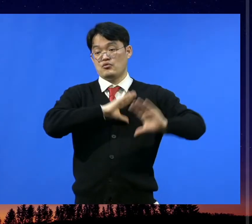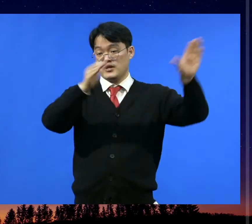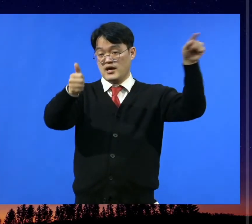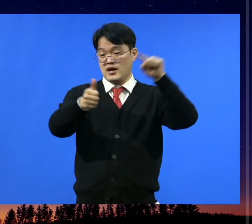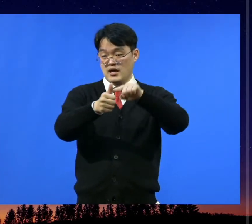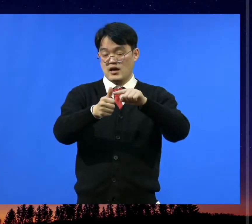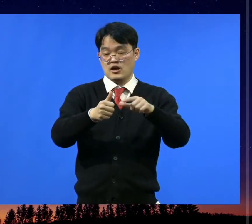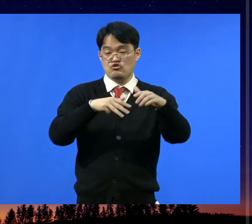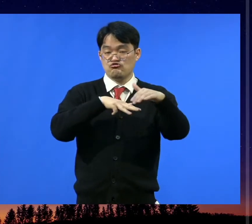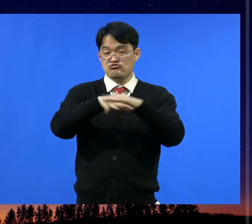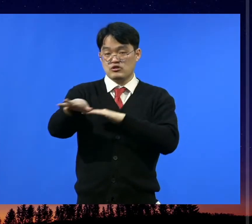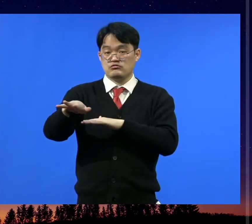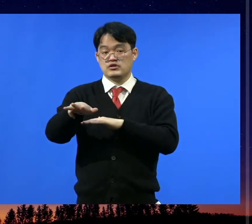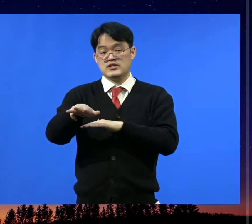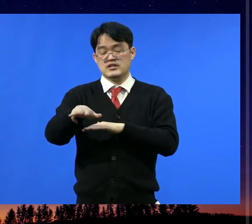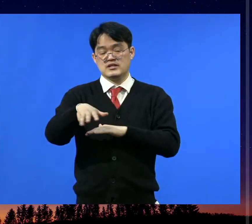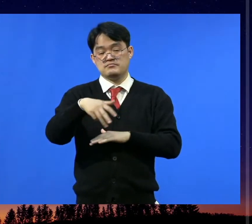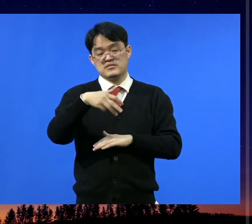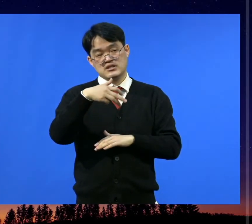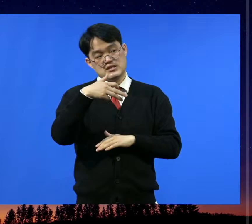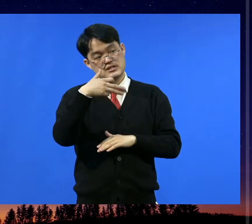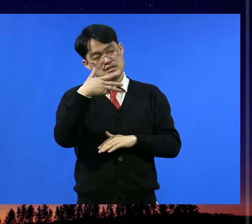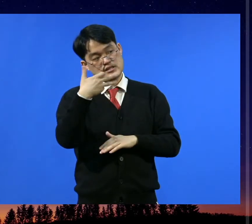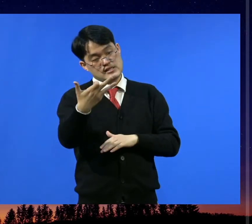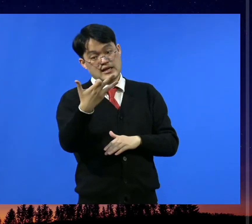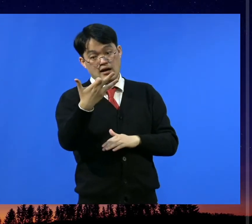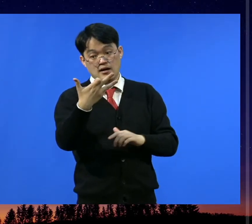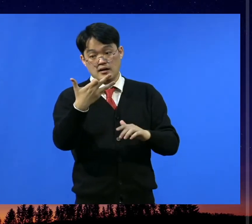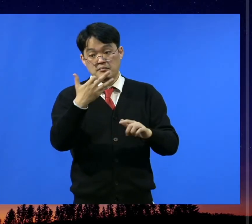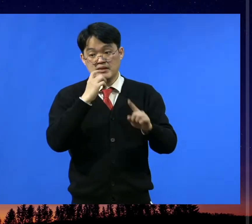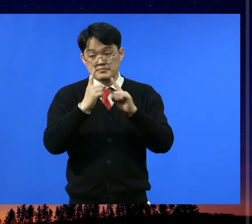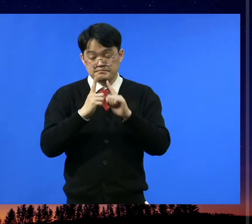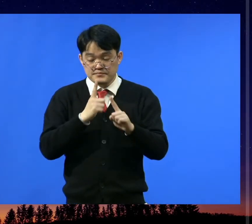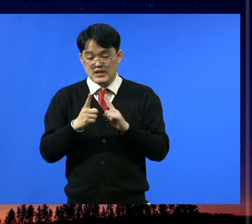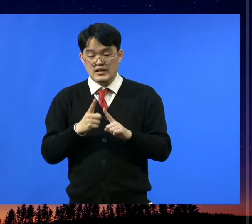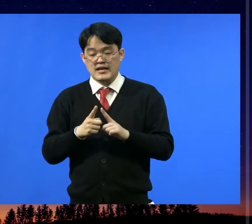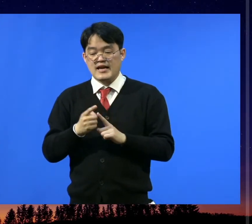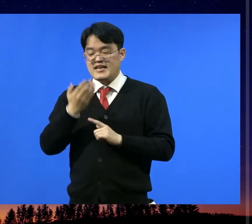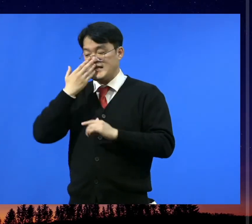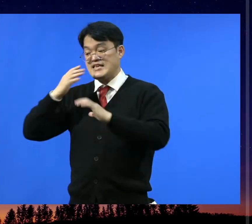이스라엘과 아말렉과의 싸움에 아말렉 족속과의 싸움에서